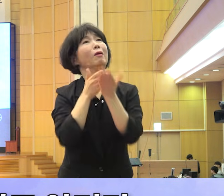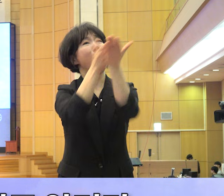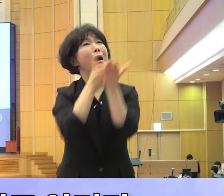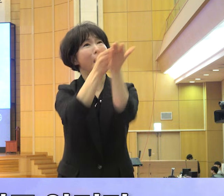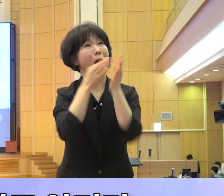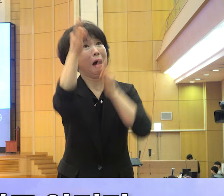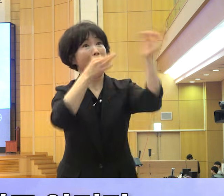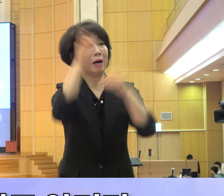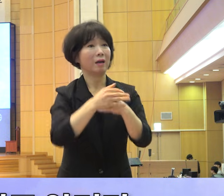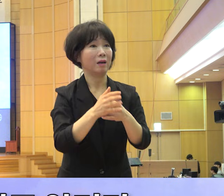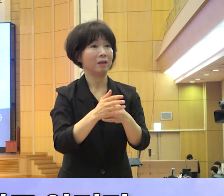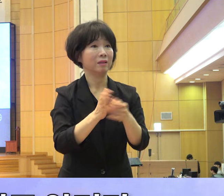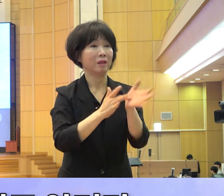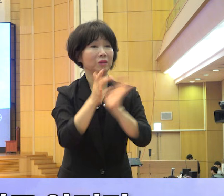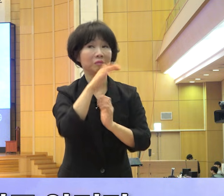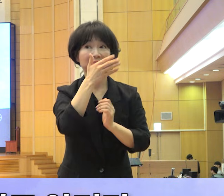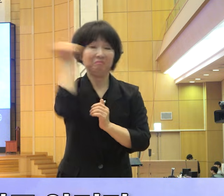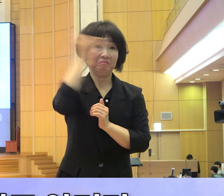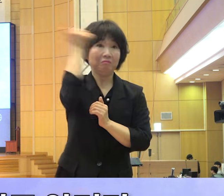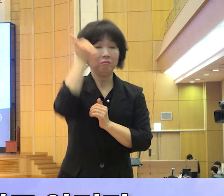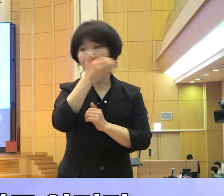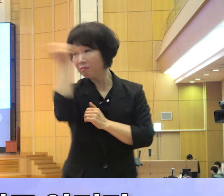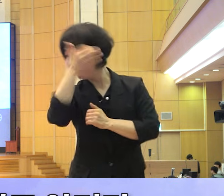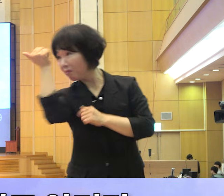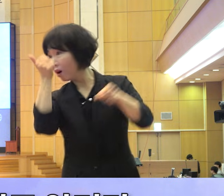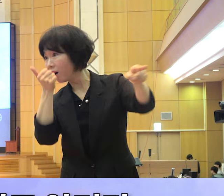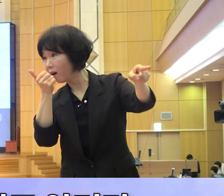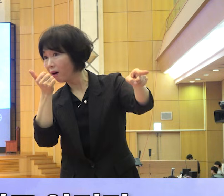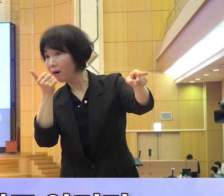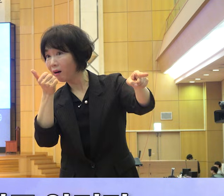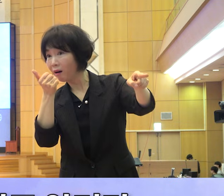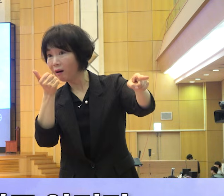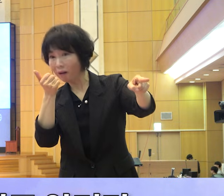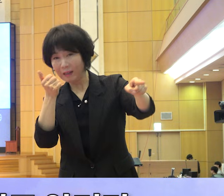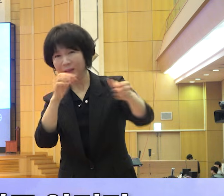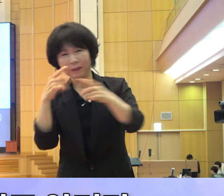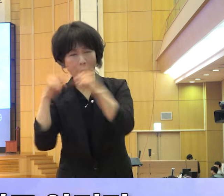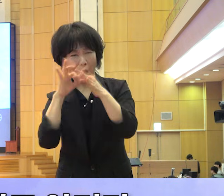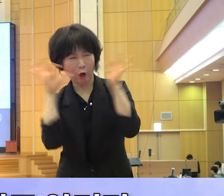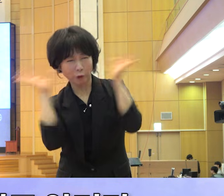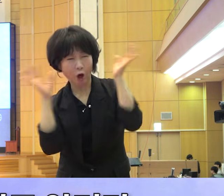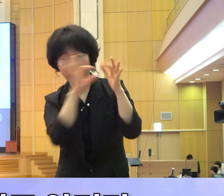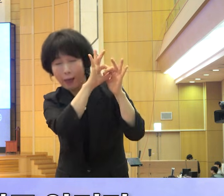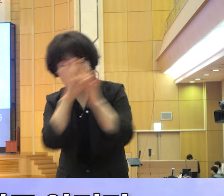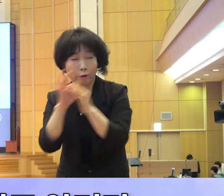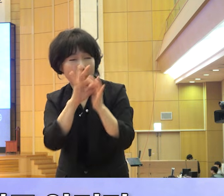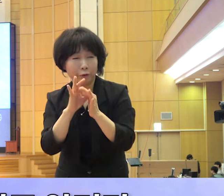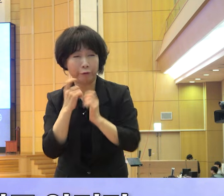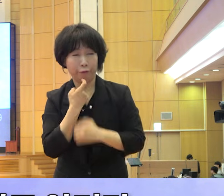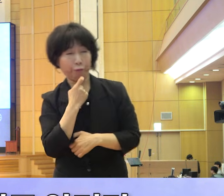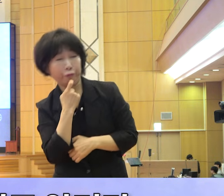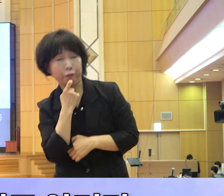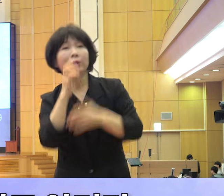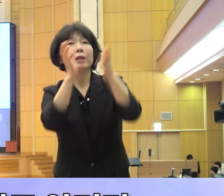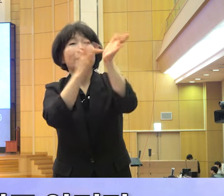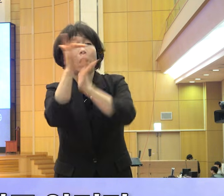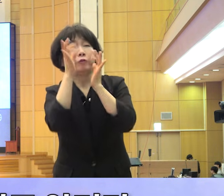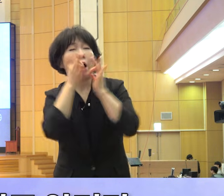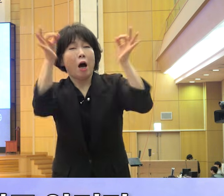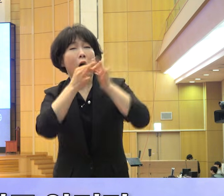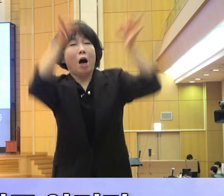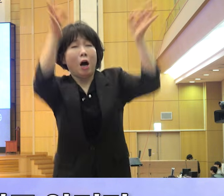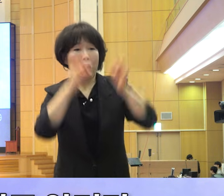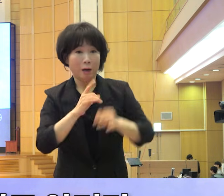예수님이 보든지 예수님과 함께하는 제자들이 보든지 누가 보더라도 그 여인을